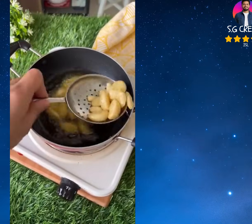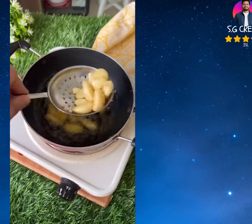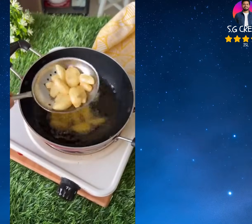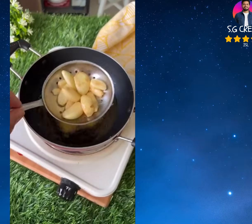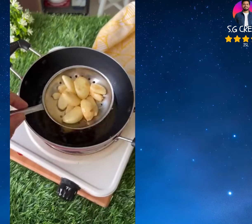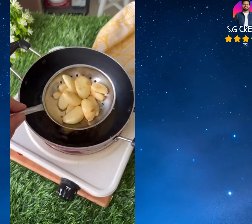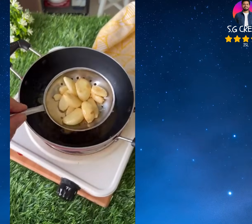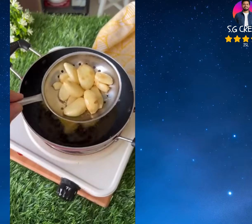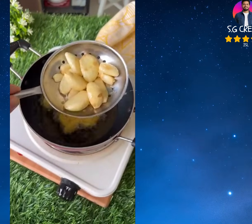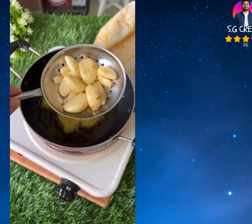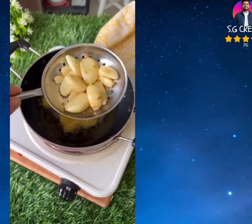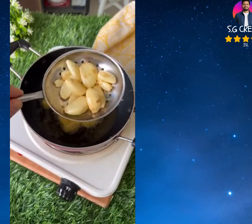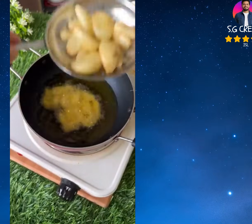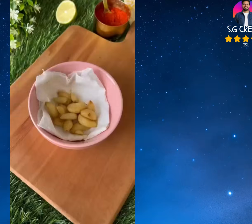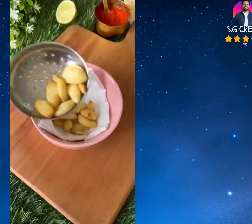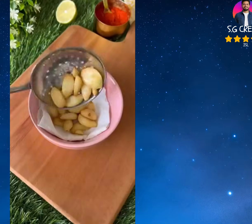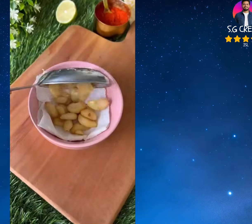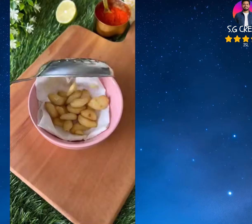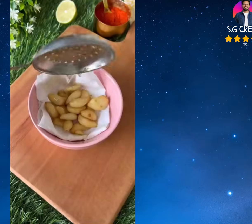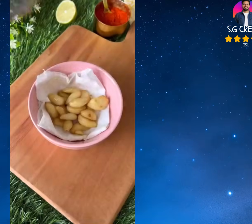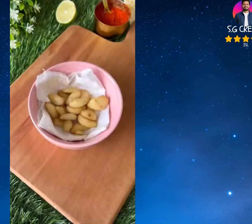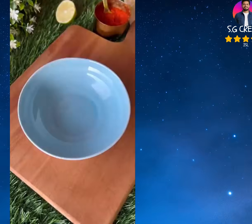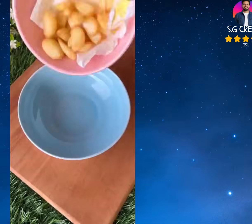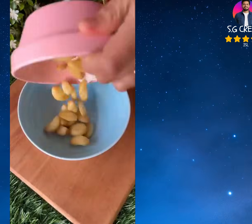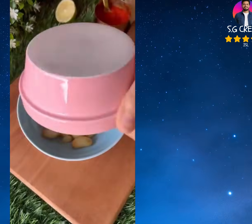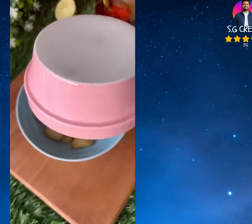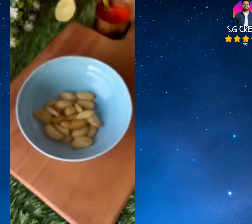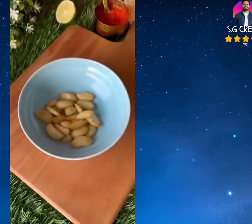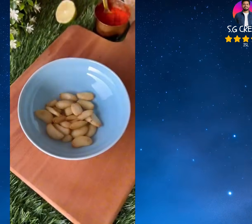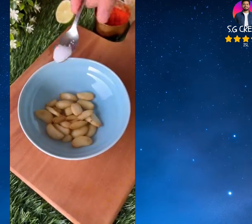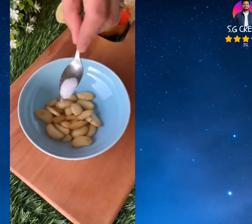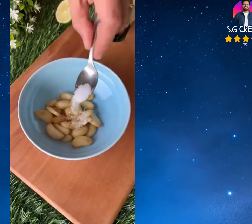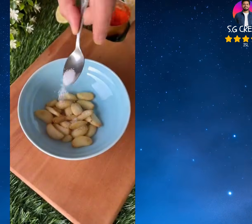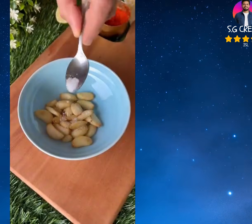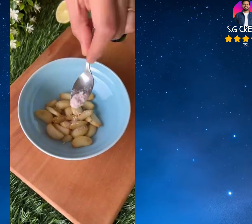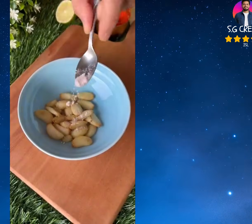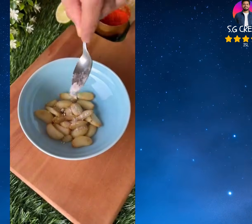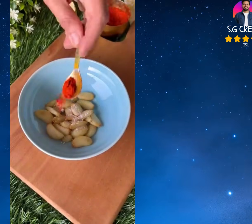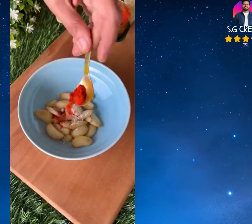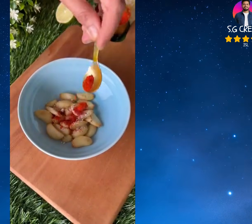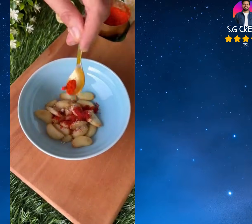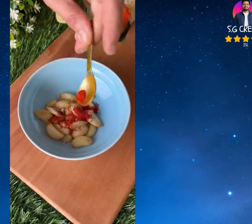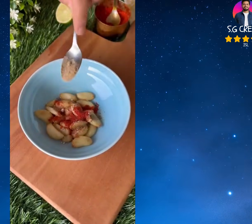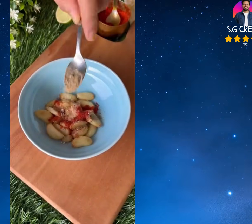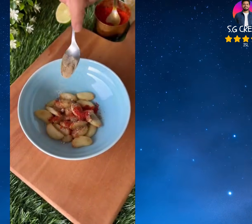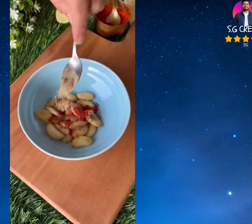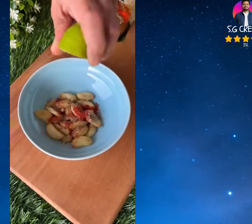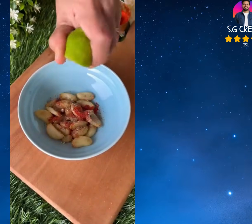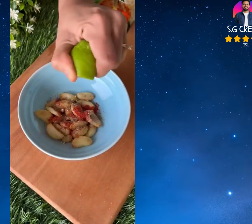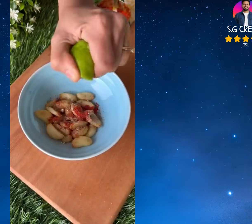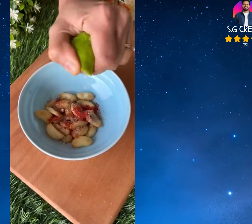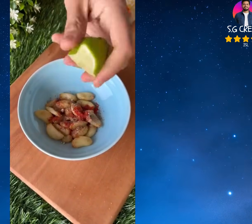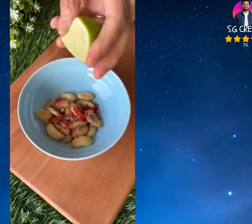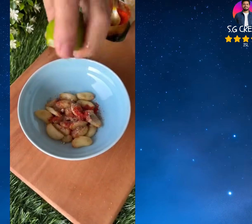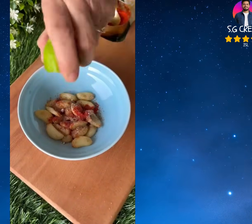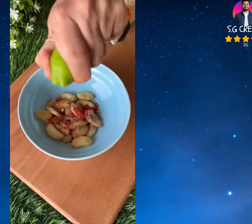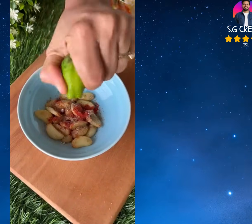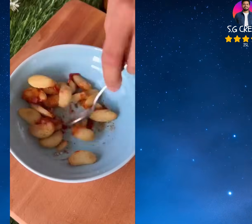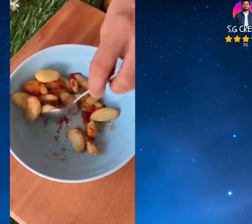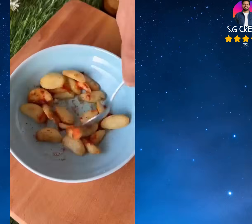चाहिए। हम चाहते हैं कि गार्लिक सॉफ्ट हो जाए। इसे एक बोल में ट्रांसफर करेंगे। हम इस पे डालेंगे नमक, काला नमक, थोड़ी सी रेड चिली पाउडर, चाट मसाला एंड लॉट्स ऑफ नींबू। ये सारे इंग्रेडिएंट्स